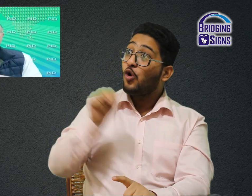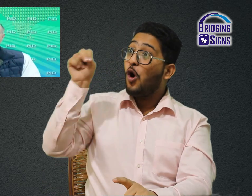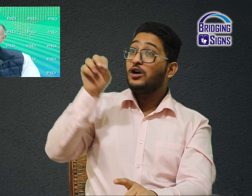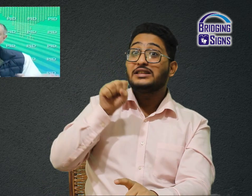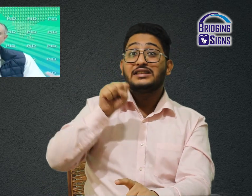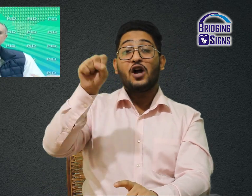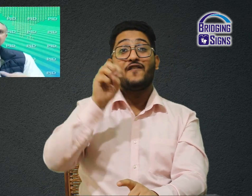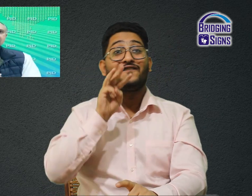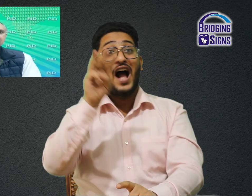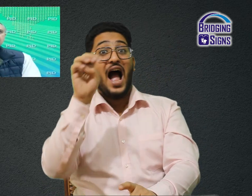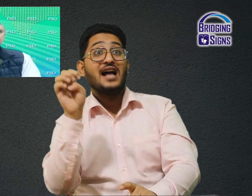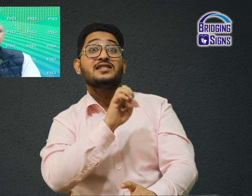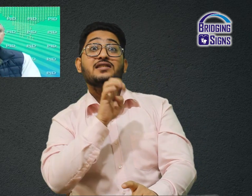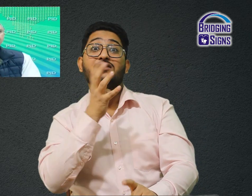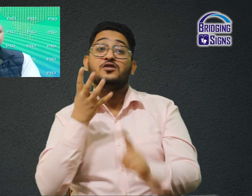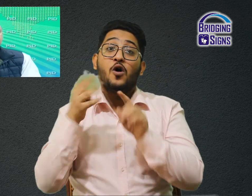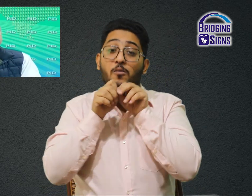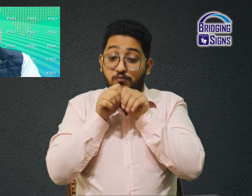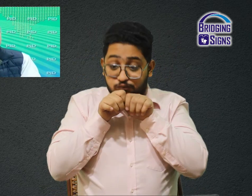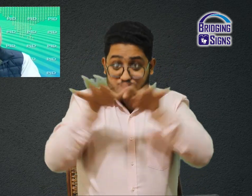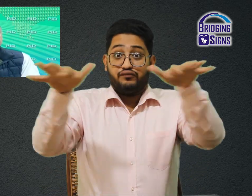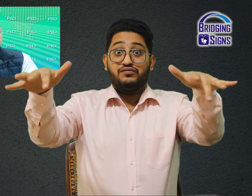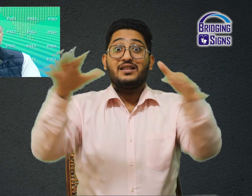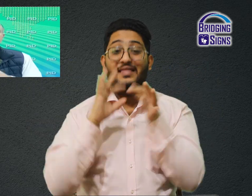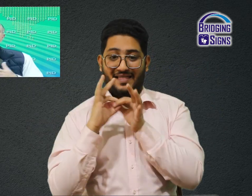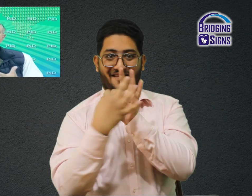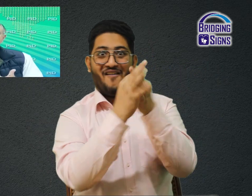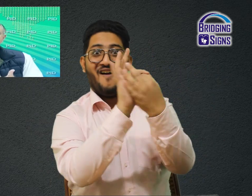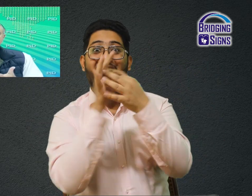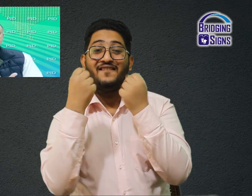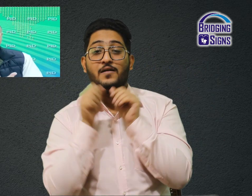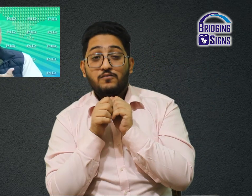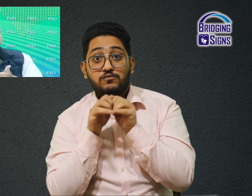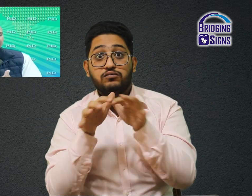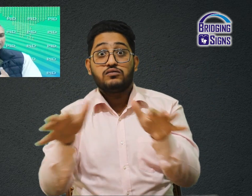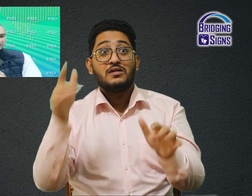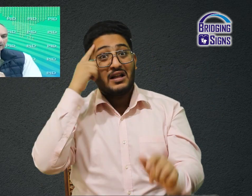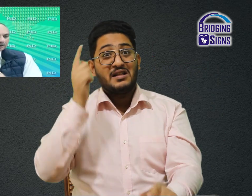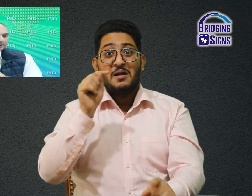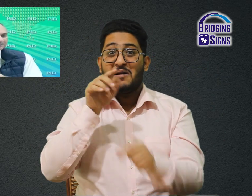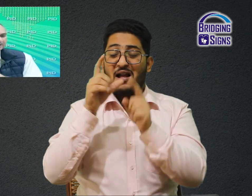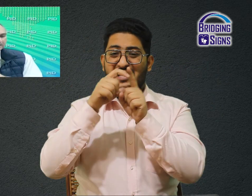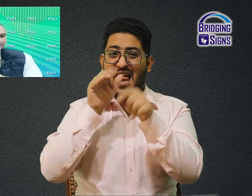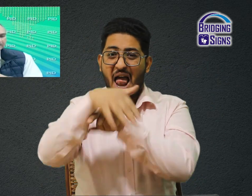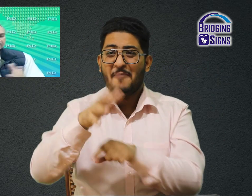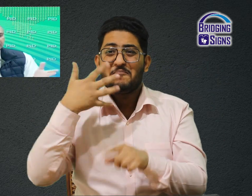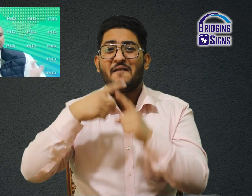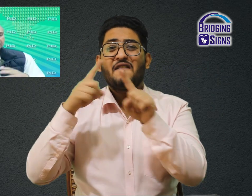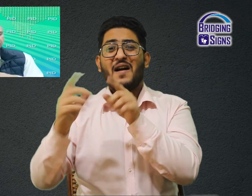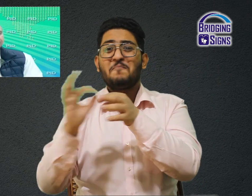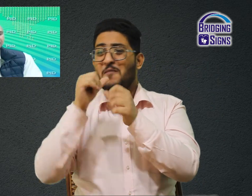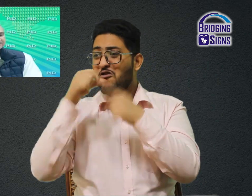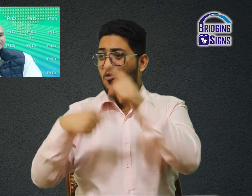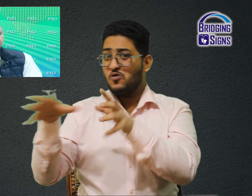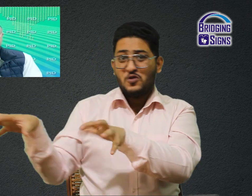में जनूब में हर जगह पे ये सिस्टम में गया जहाँ पे पावर प्लांट्स हमारे चल रहे थे। ज़्यादातर तरबेला मंगला इस पे हमारे हवा